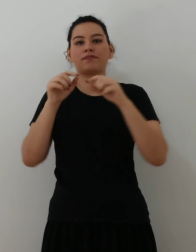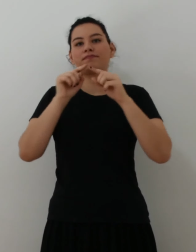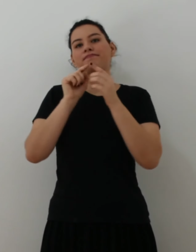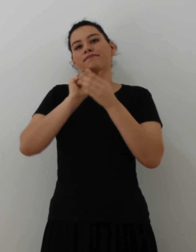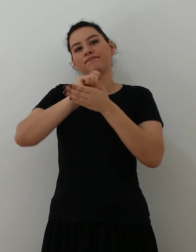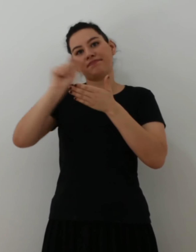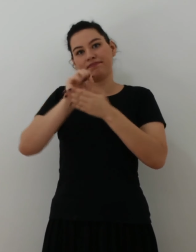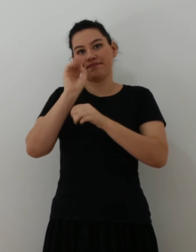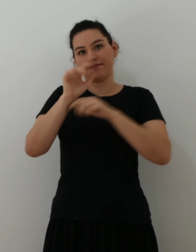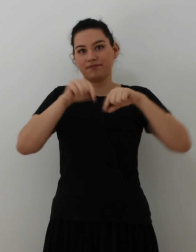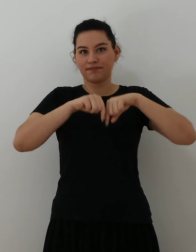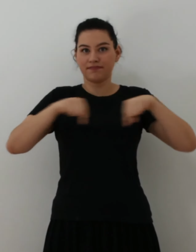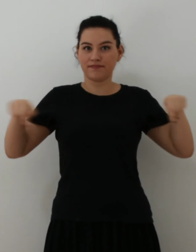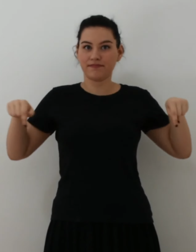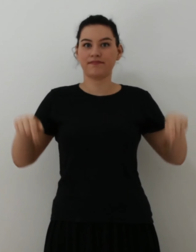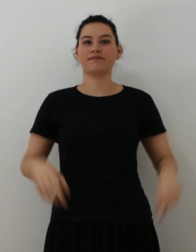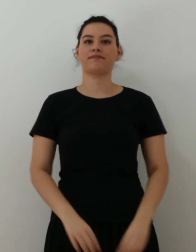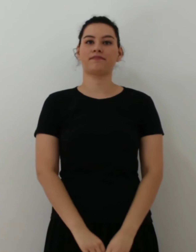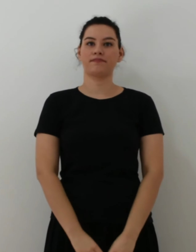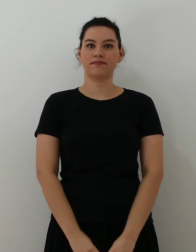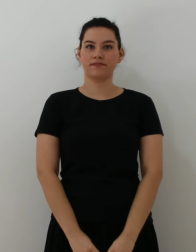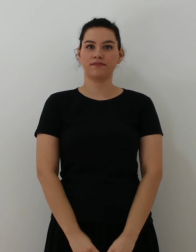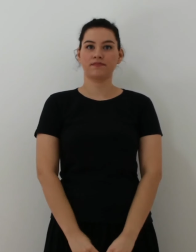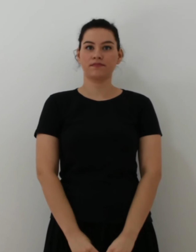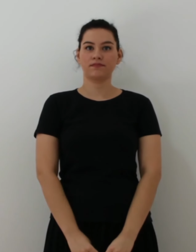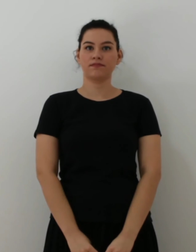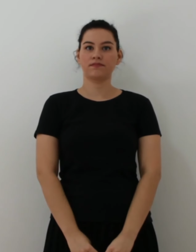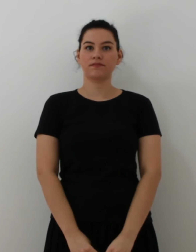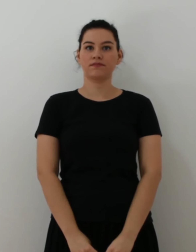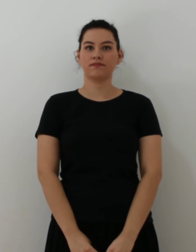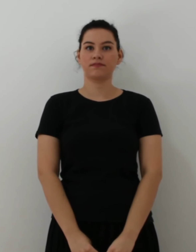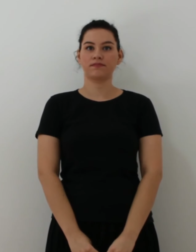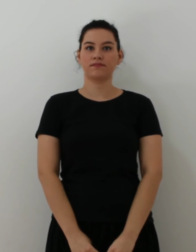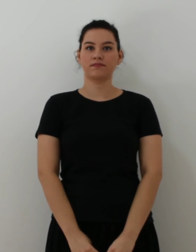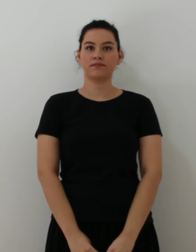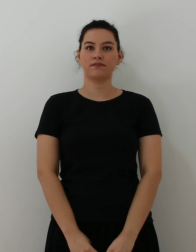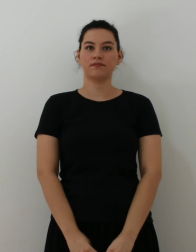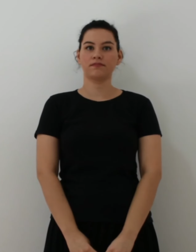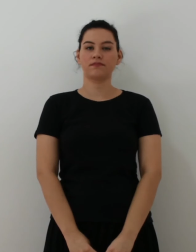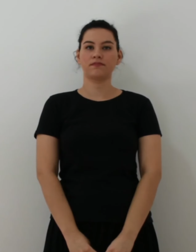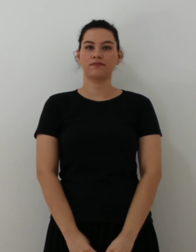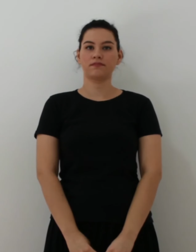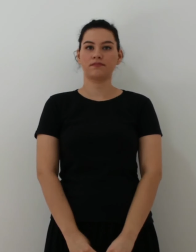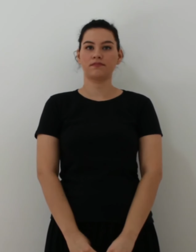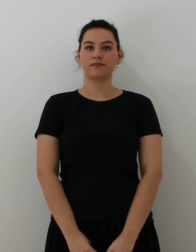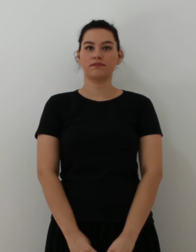colectivoscasainju.gmail.com o salasinju.mides.u